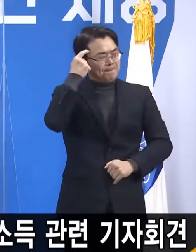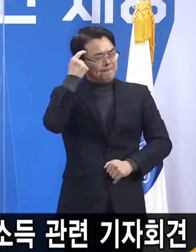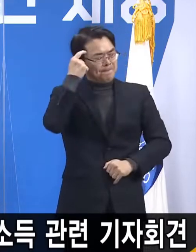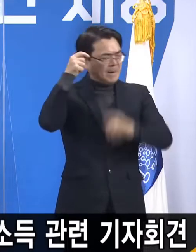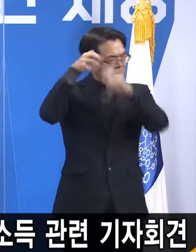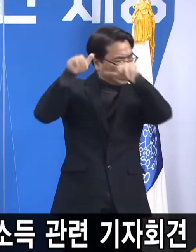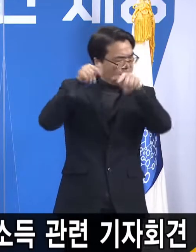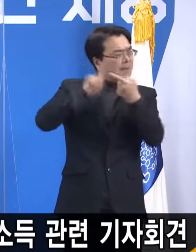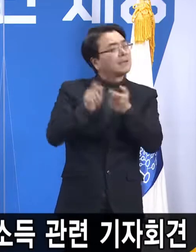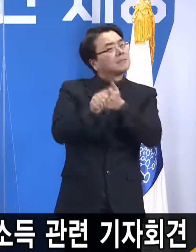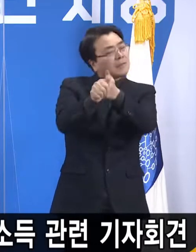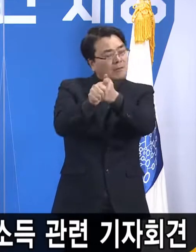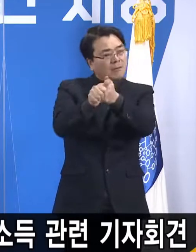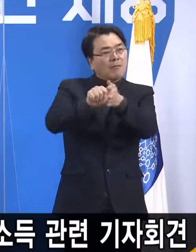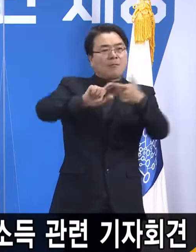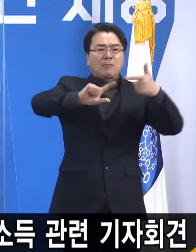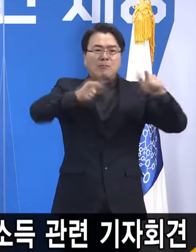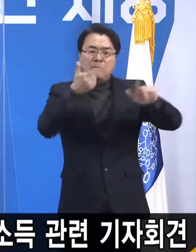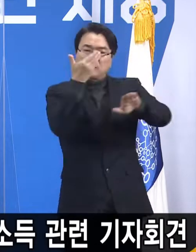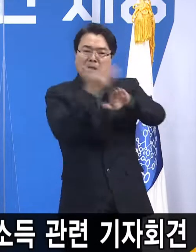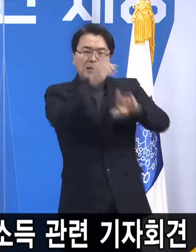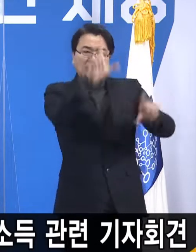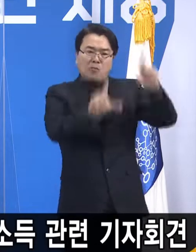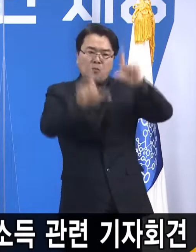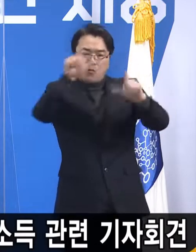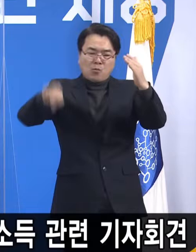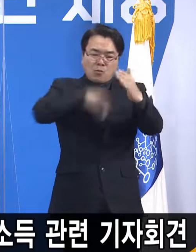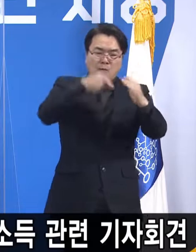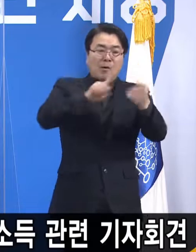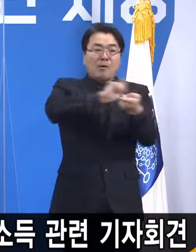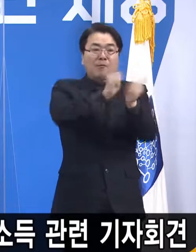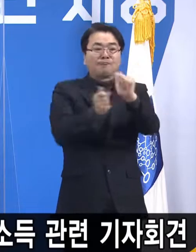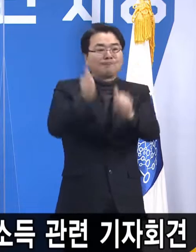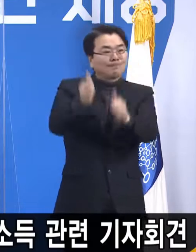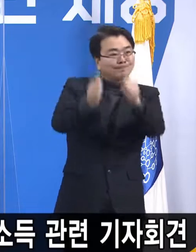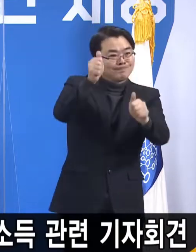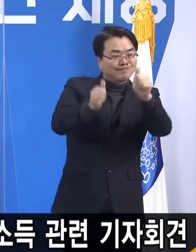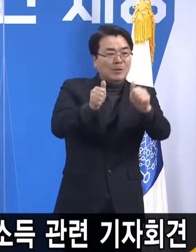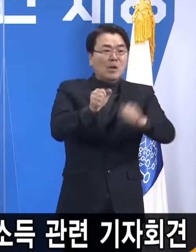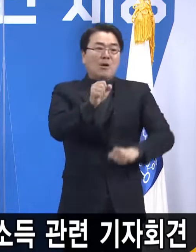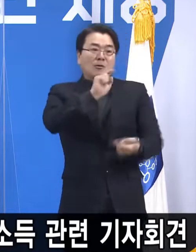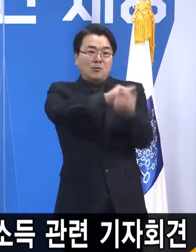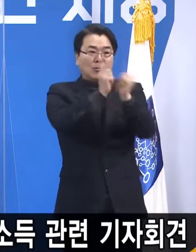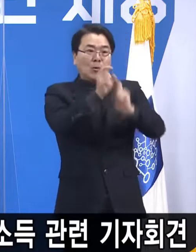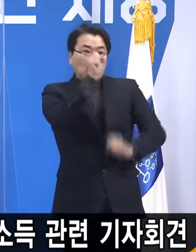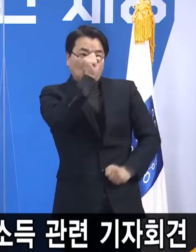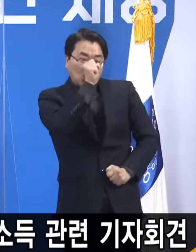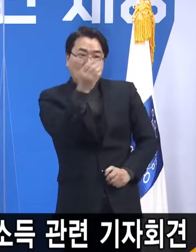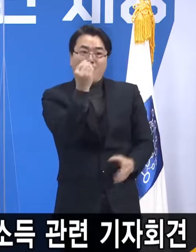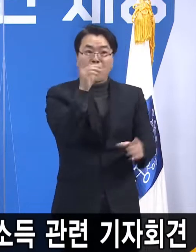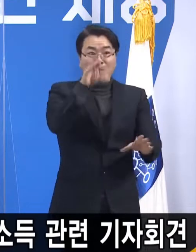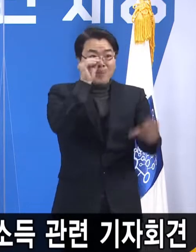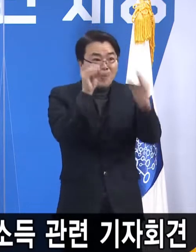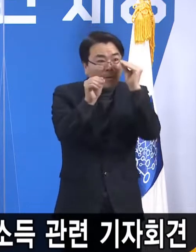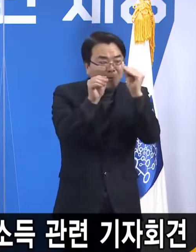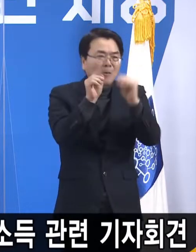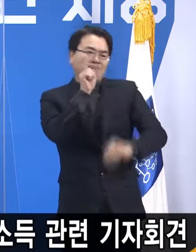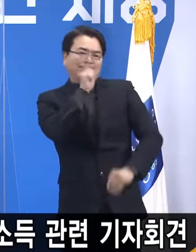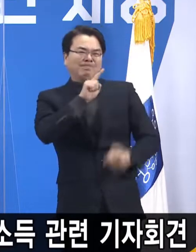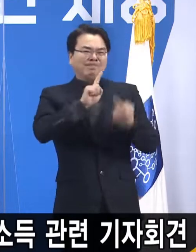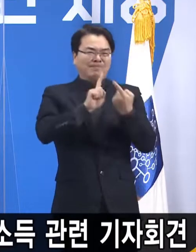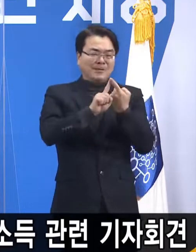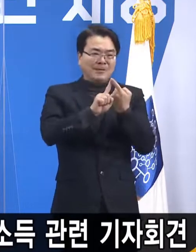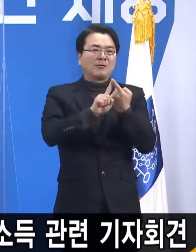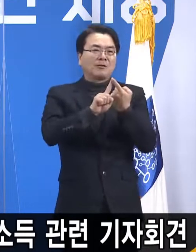펼치고 서로 다름 속에서 경쟁하면서 서로 좋은 것은 배워가고 나쁜 것은